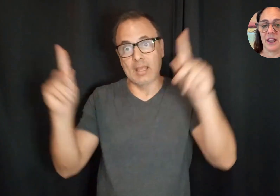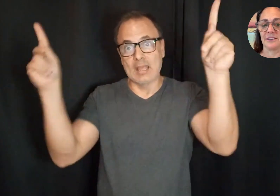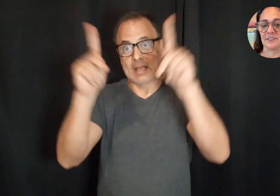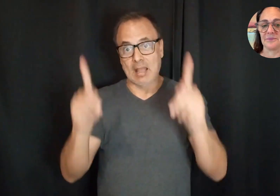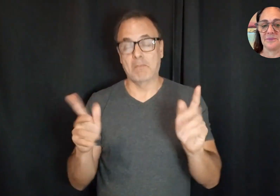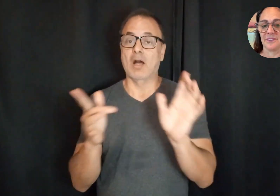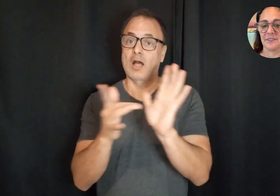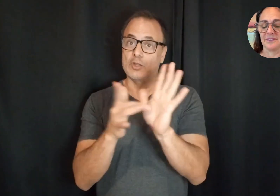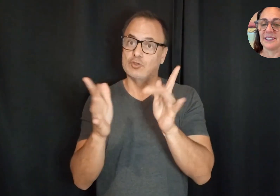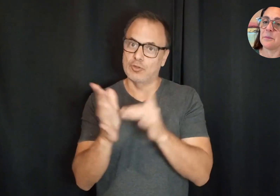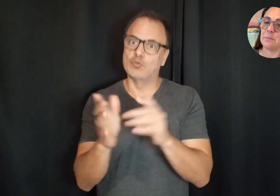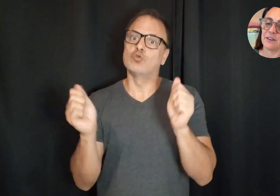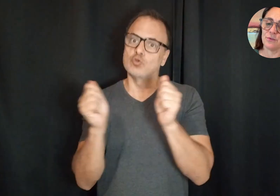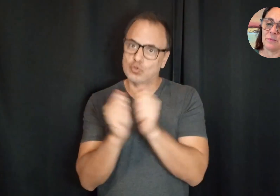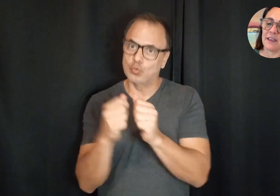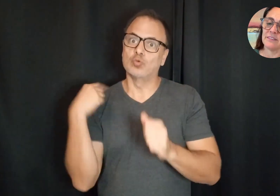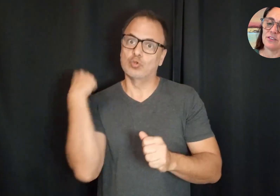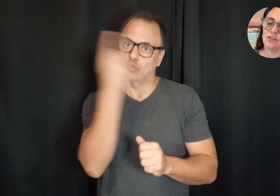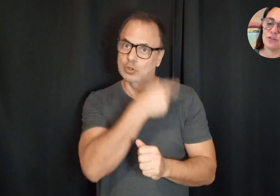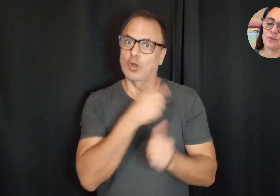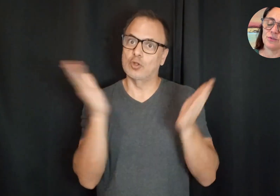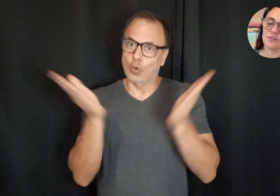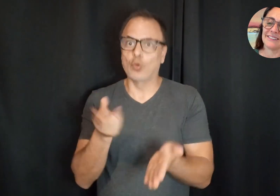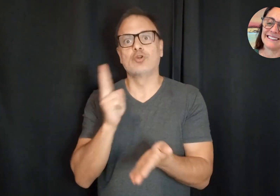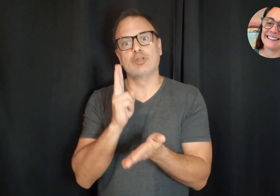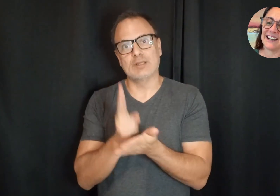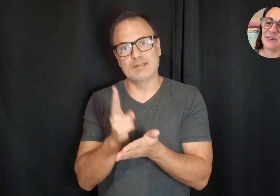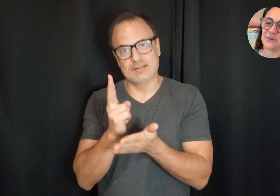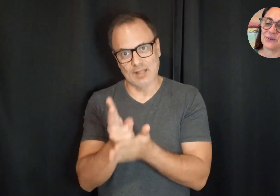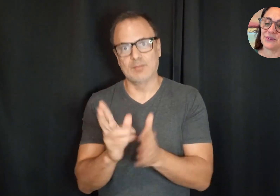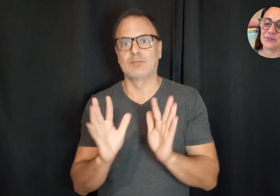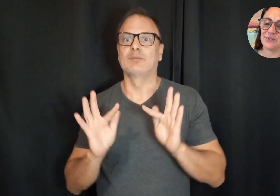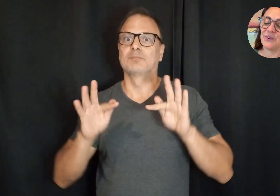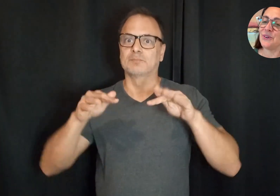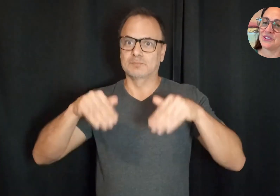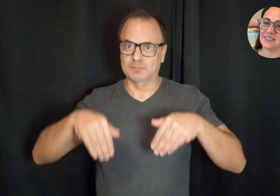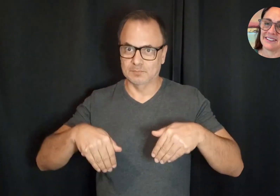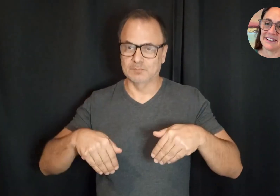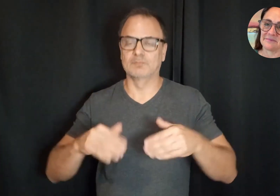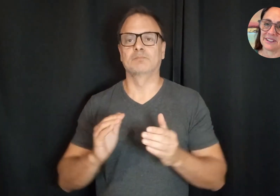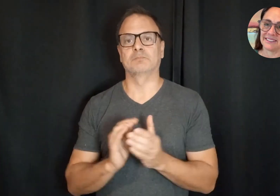jornada. Que a paz do Mestre Jesus siga conosco hoje e sempre.